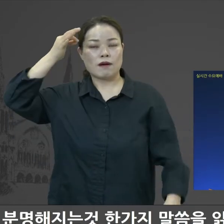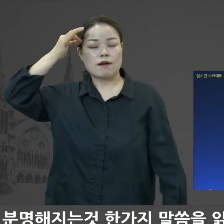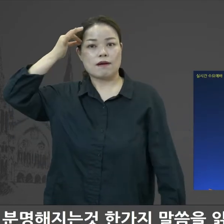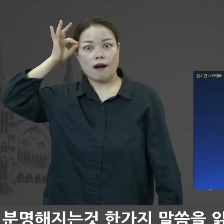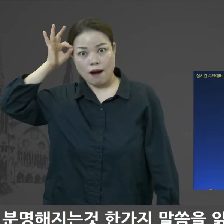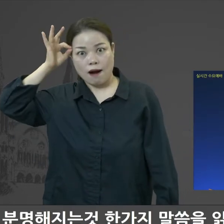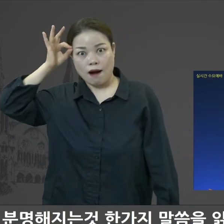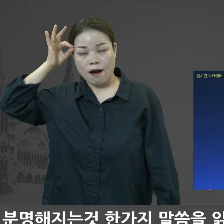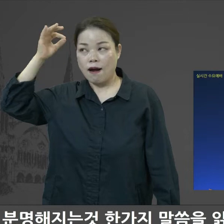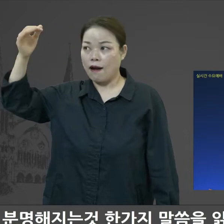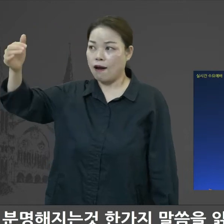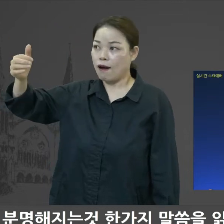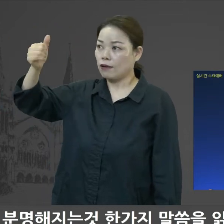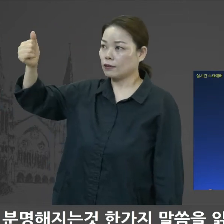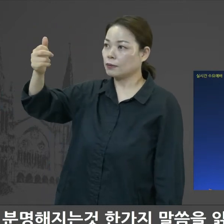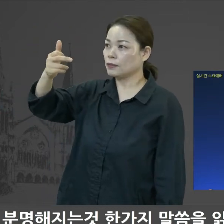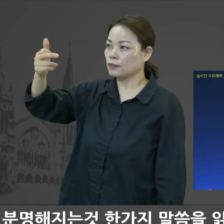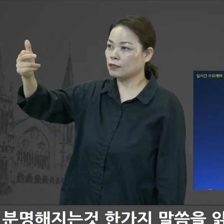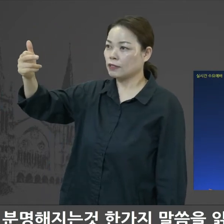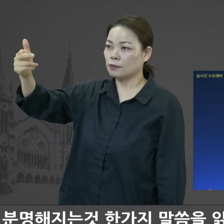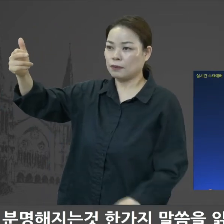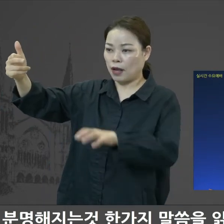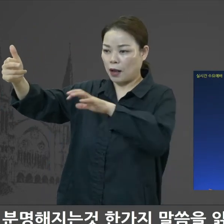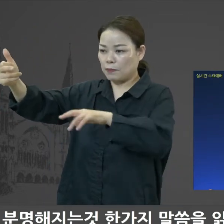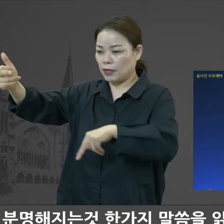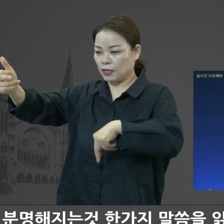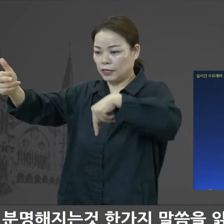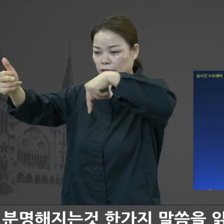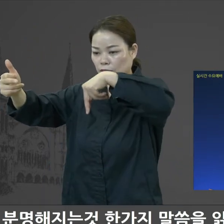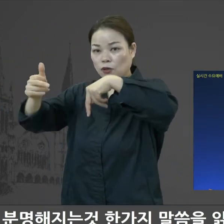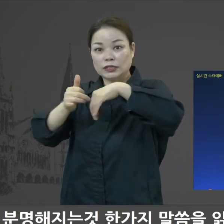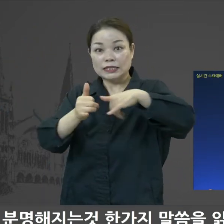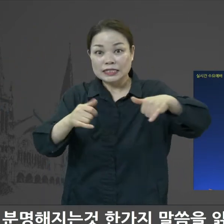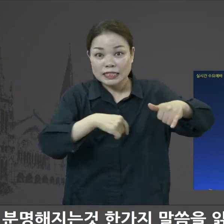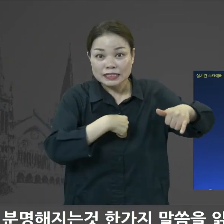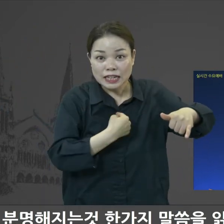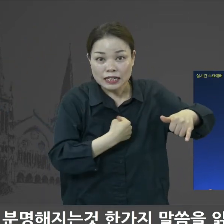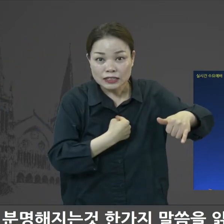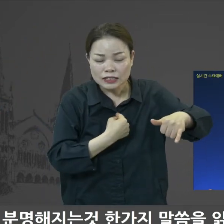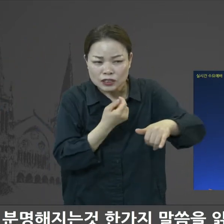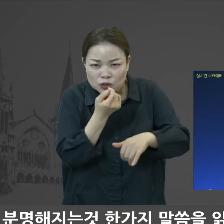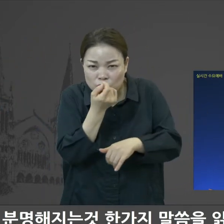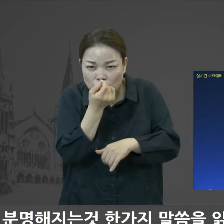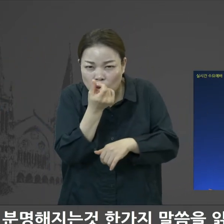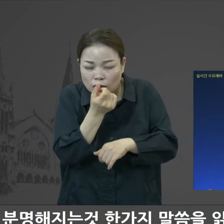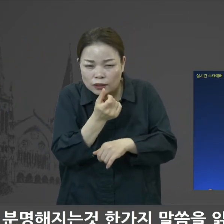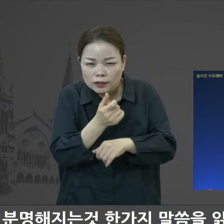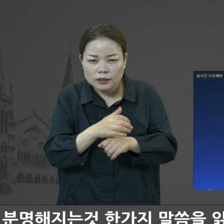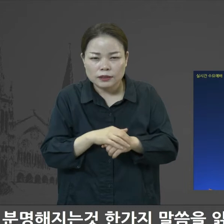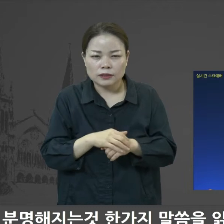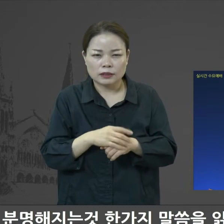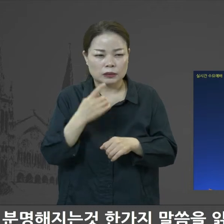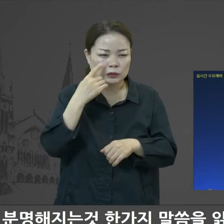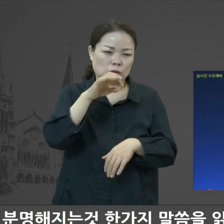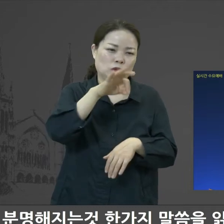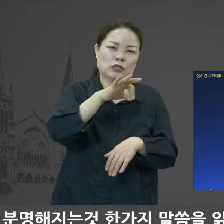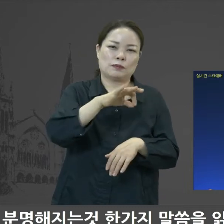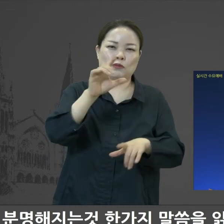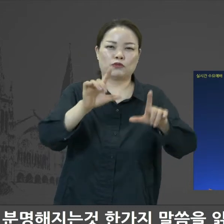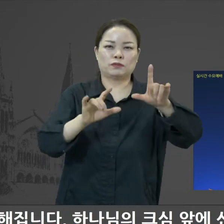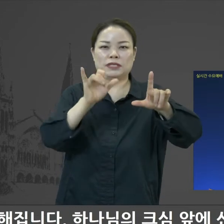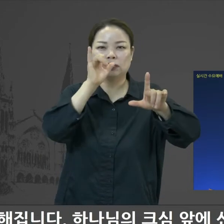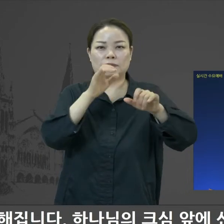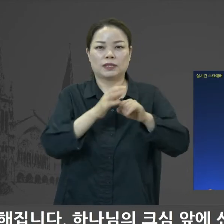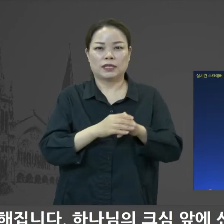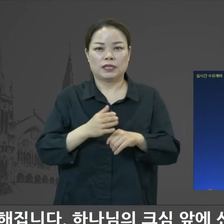거죠. 하나님의 크심 앞에 선 인간은 자기의 작고 초라함을 깨닫습니다.